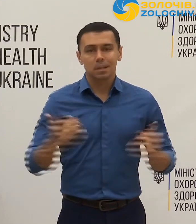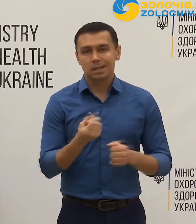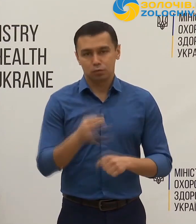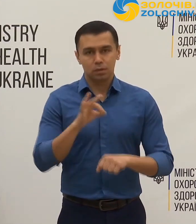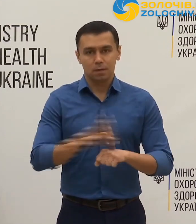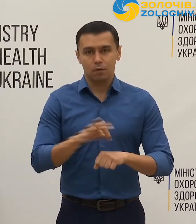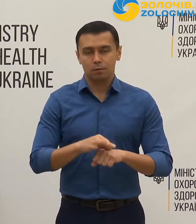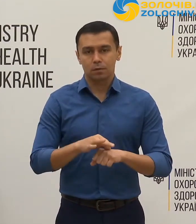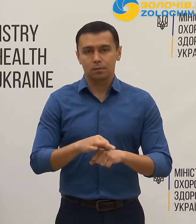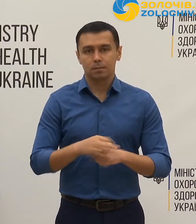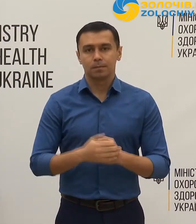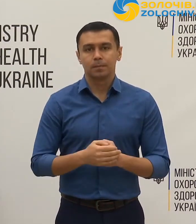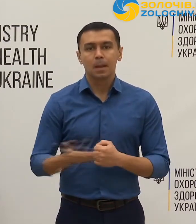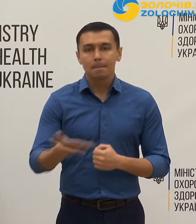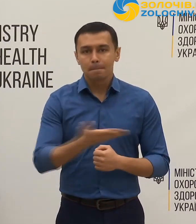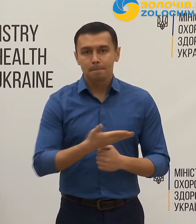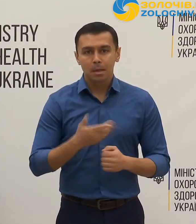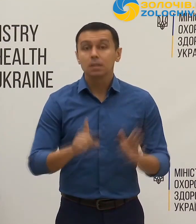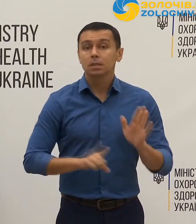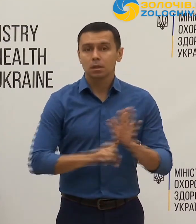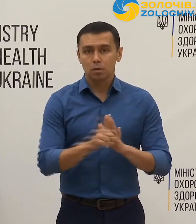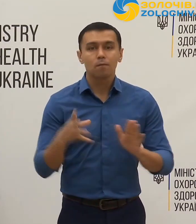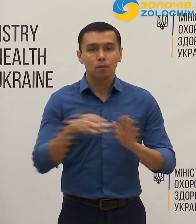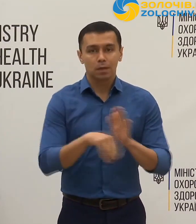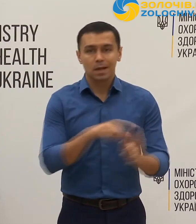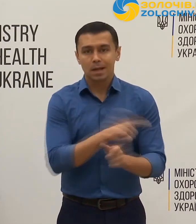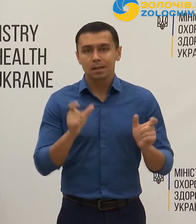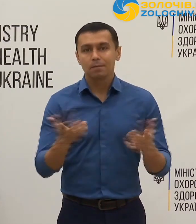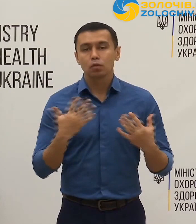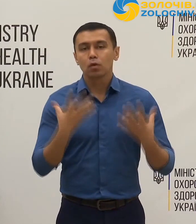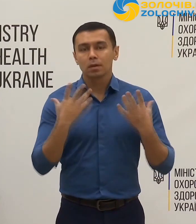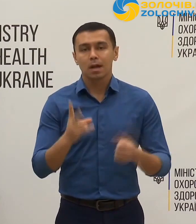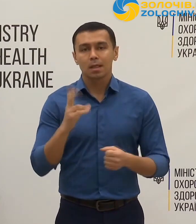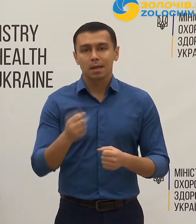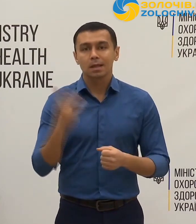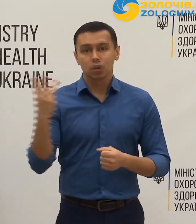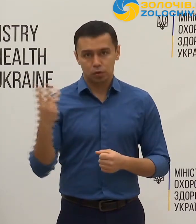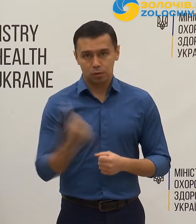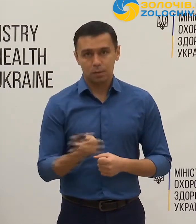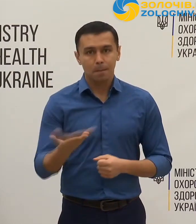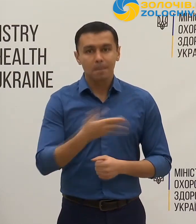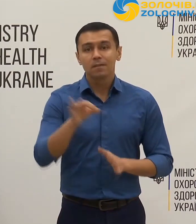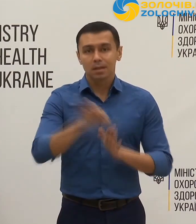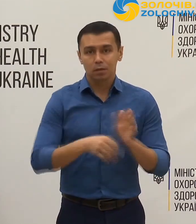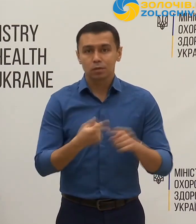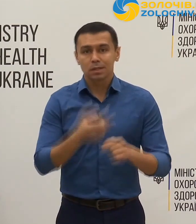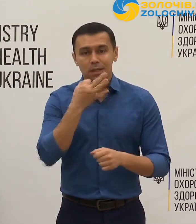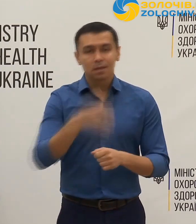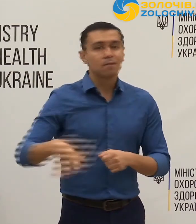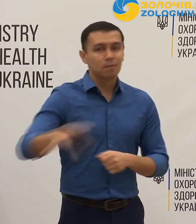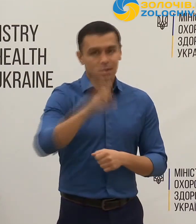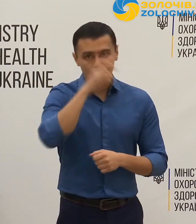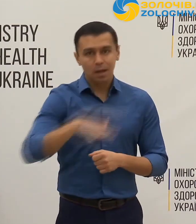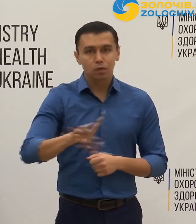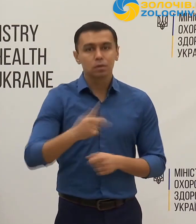захворівших. Ми ізначально вводили карантин вихідного дня на 3 тижні, ми відразу це сказали всій країні,